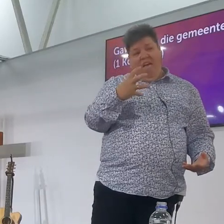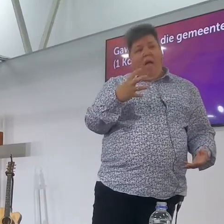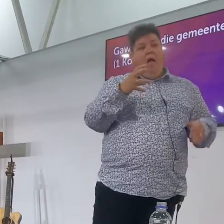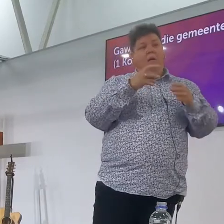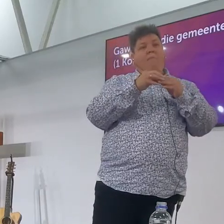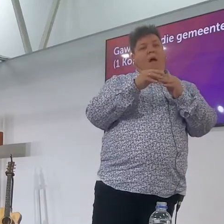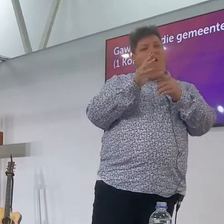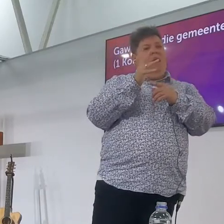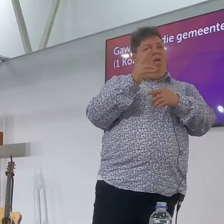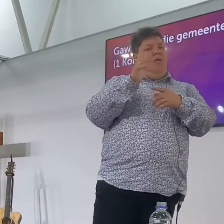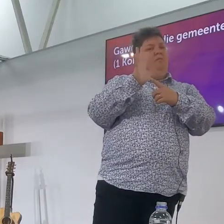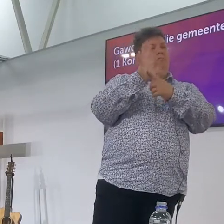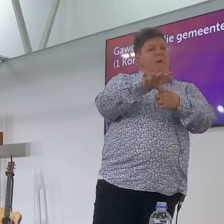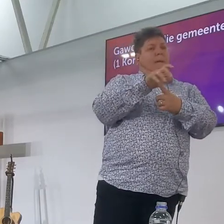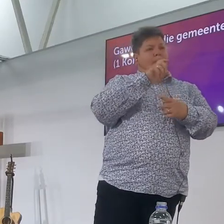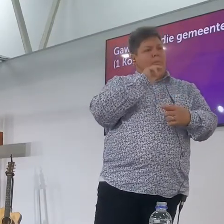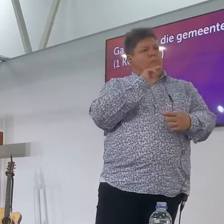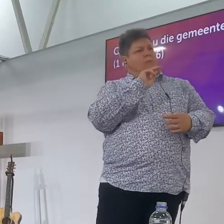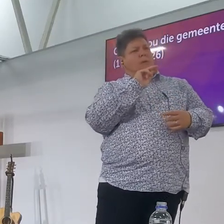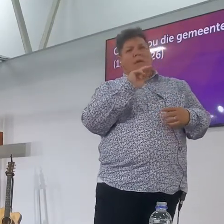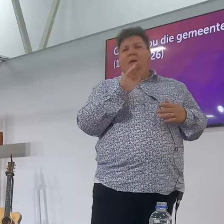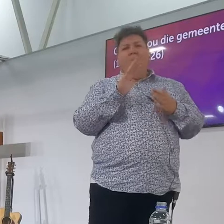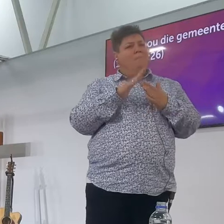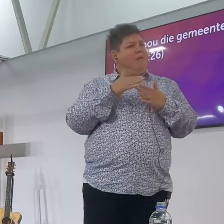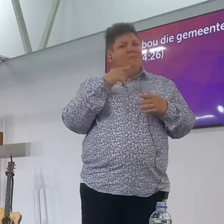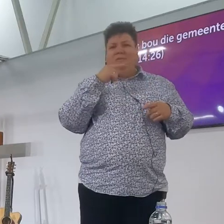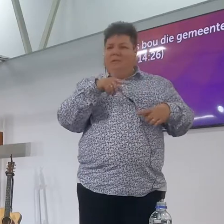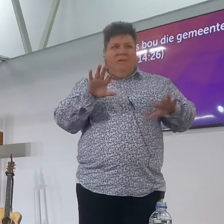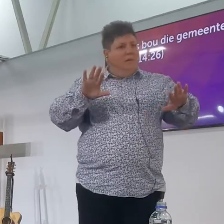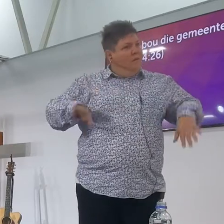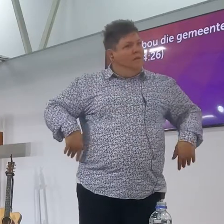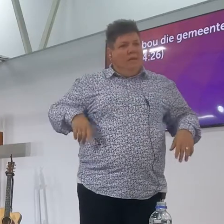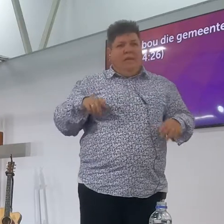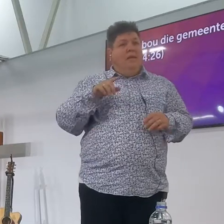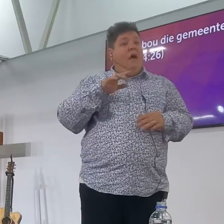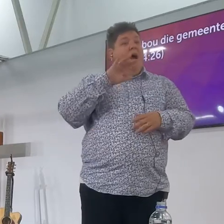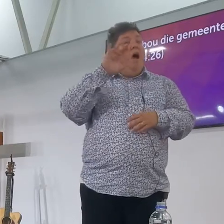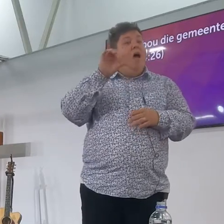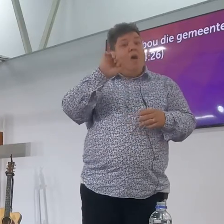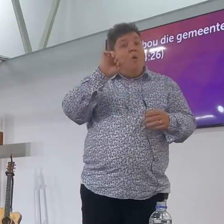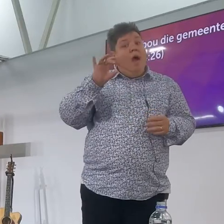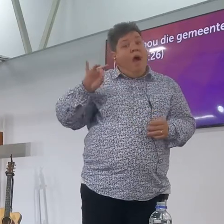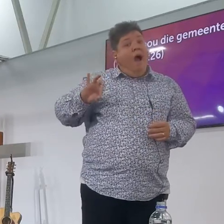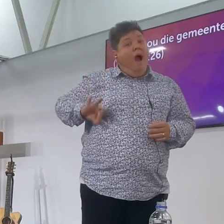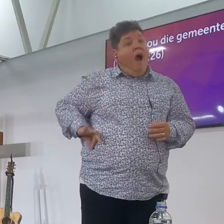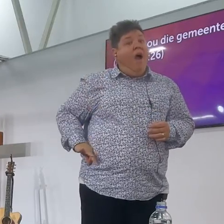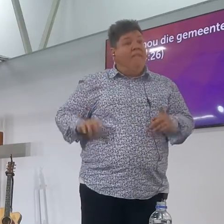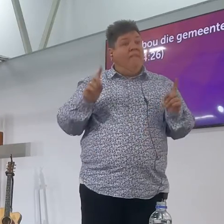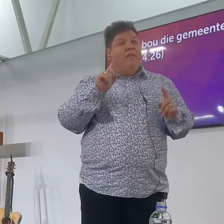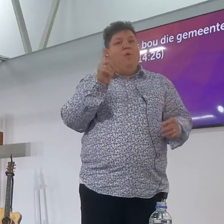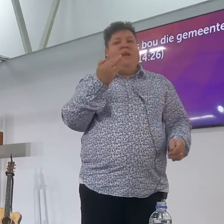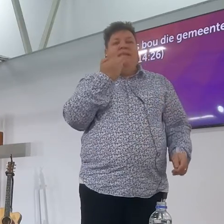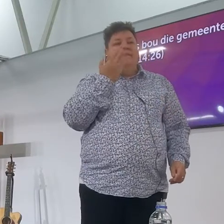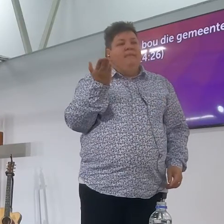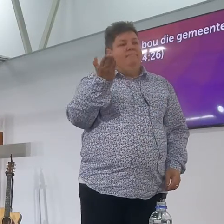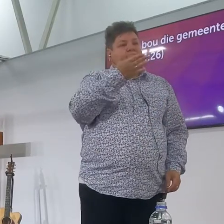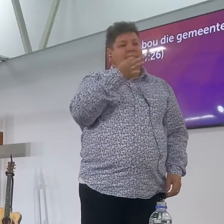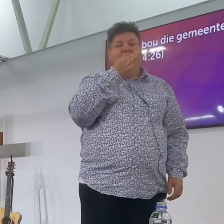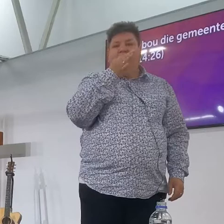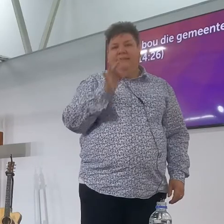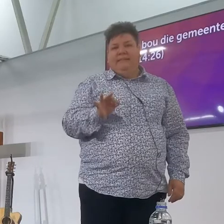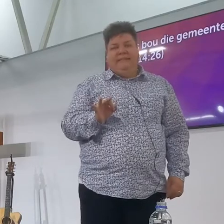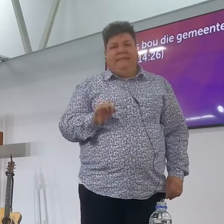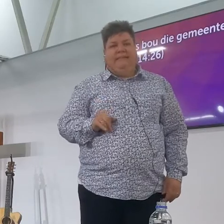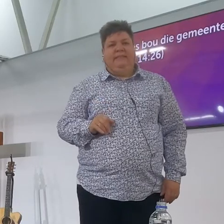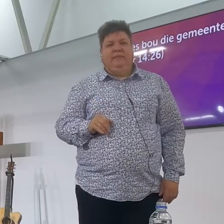lot. Nee, dit is nie so nie. 1 Korintiërs 14 vers 26 sê, die gawes moet die gemeente opbou. Die gawe